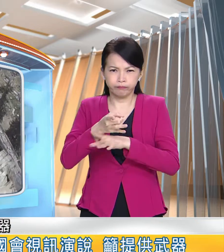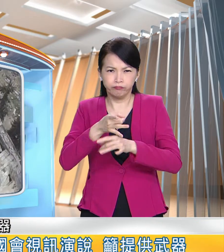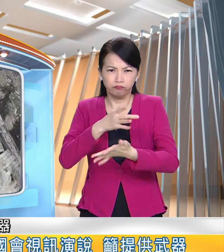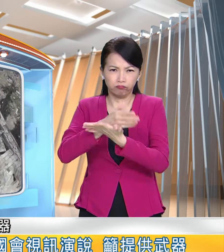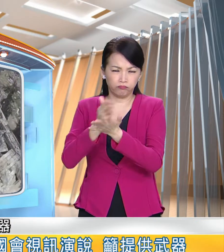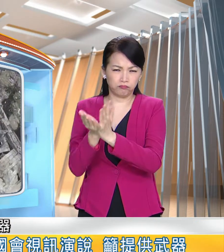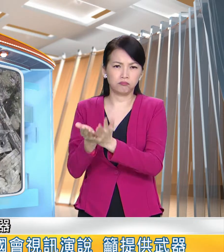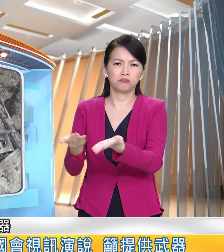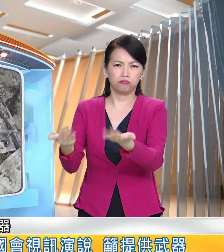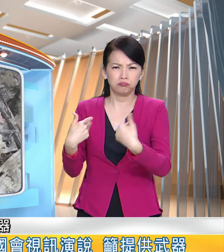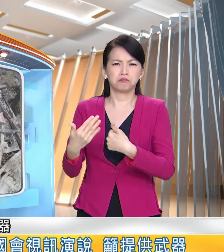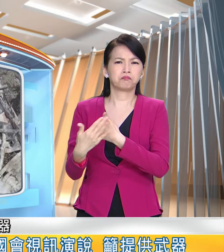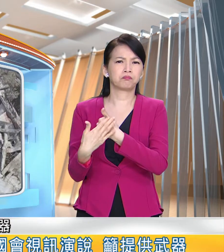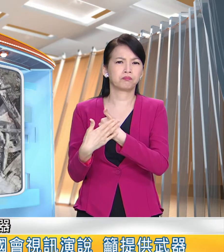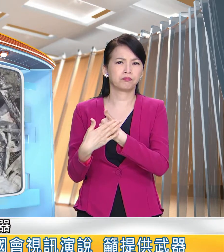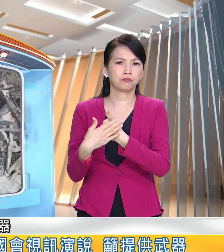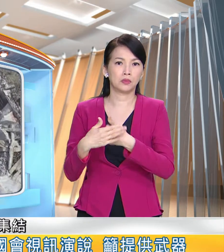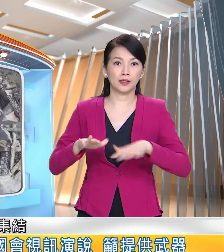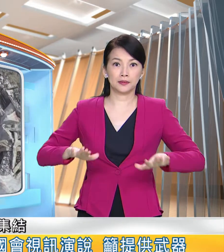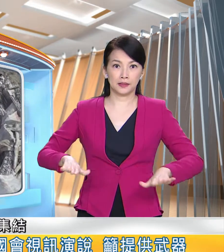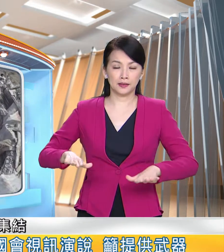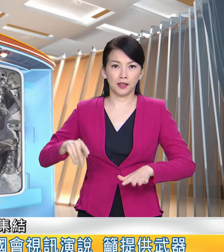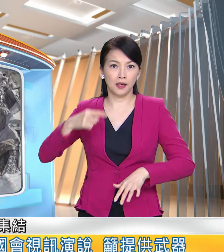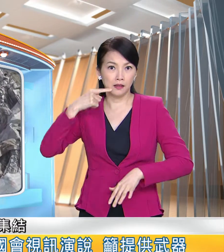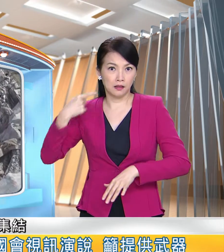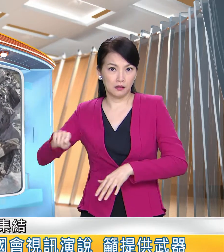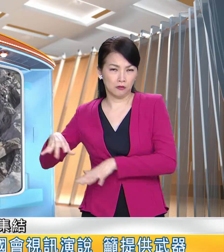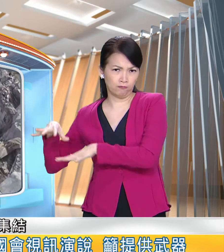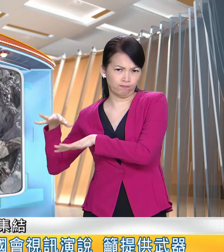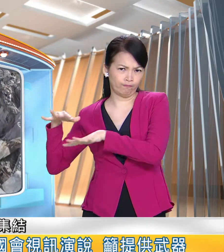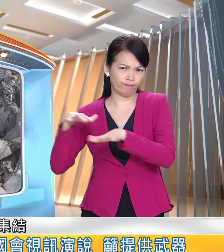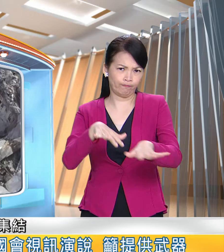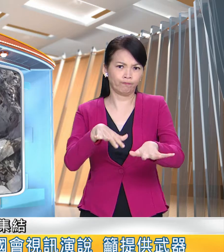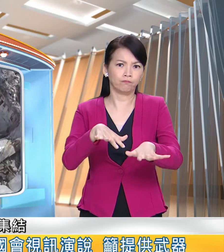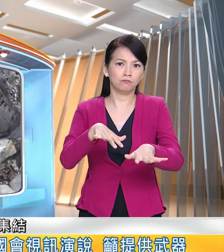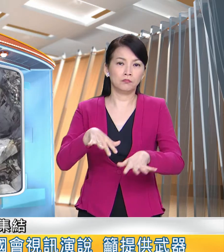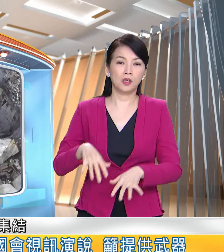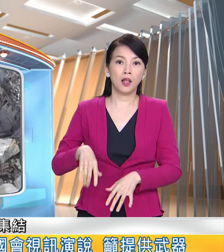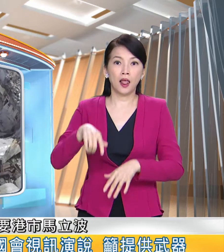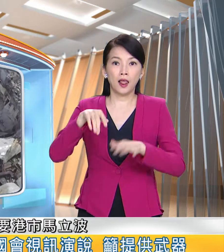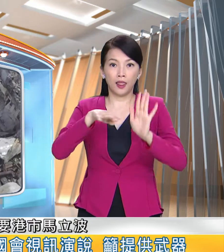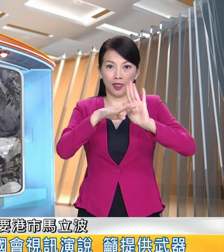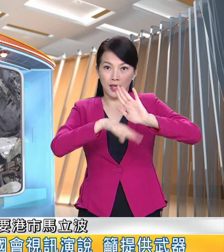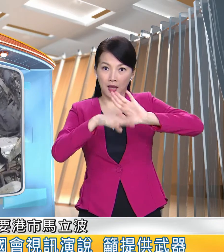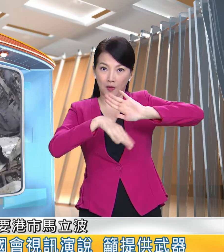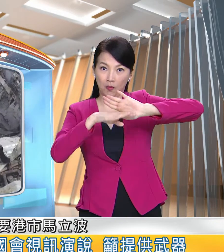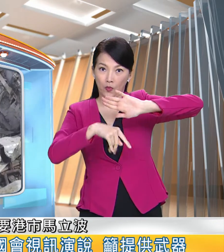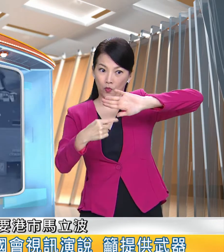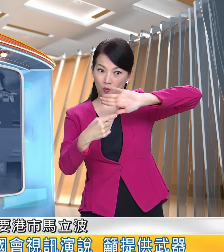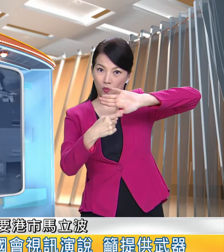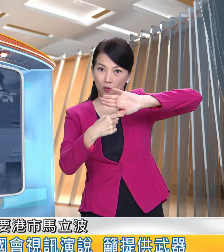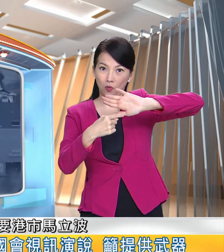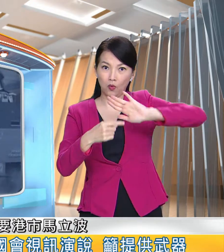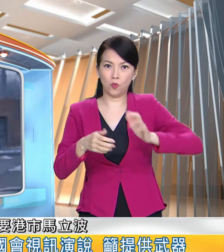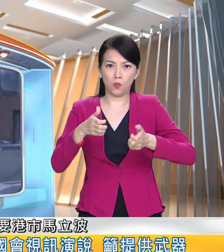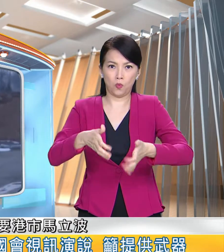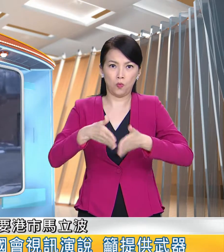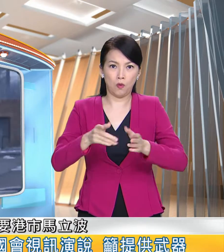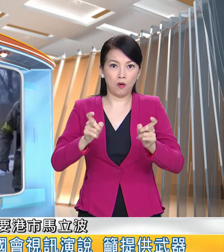供武器，表示俄军正大举集结，遭围城的南部重要港市马利波可